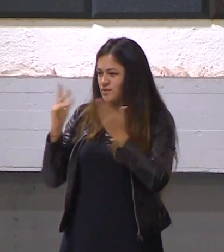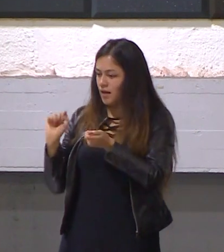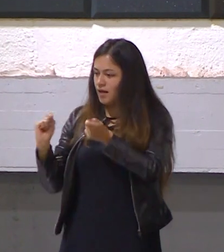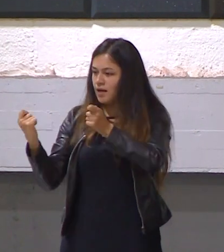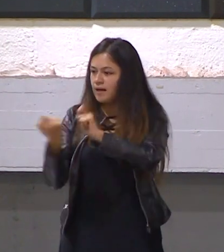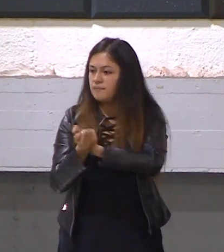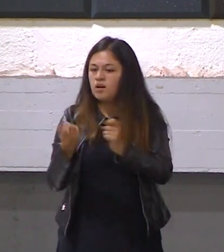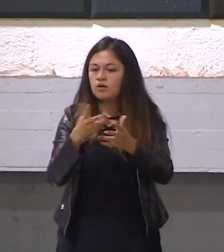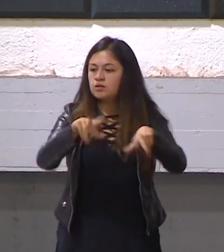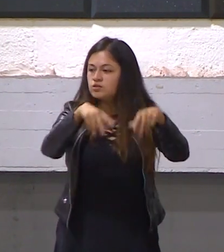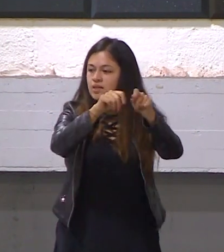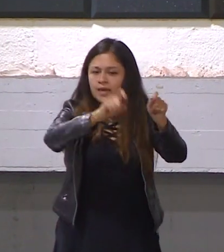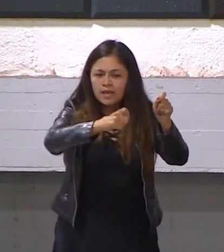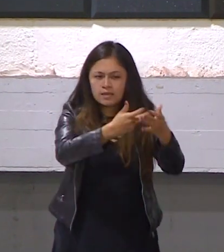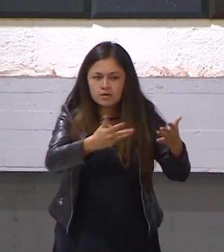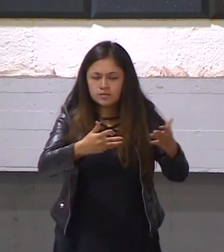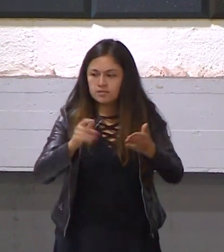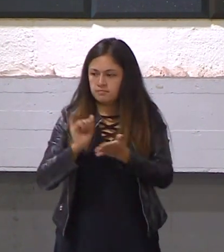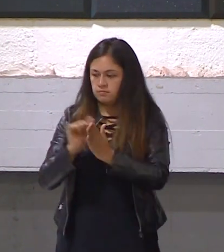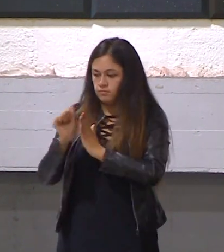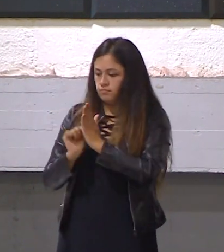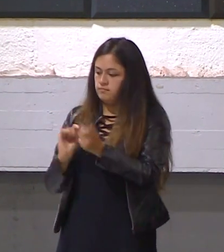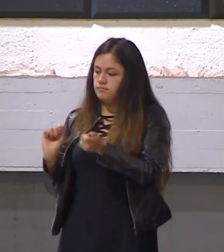de la sociedad actual